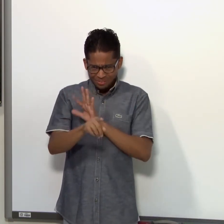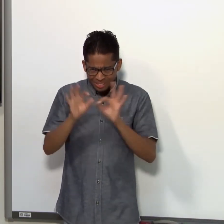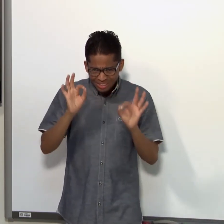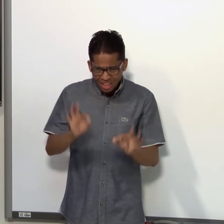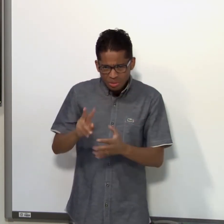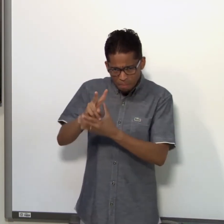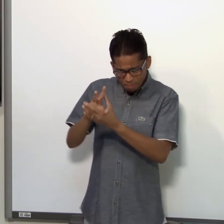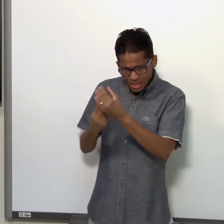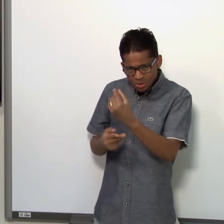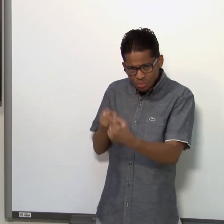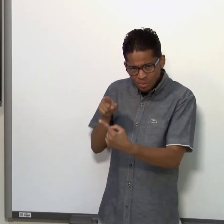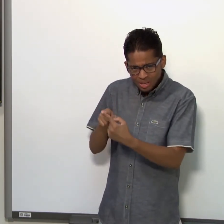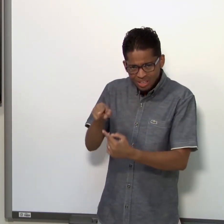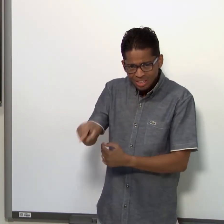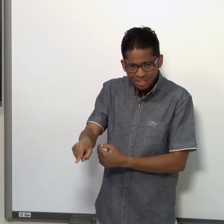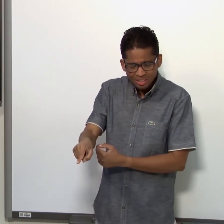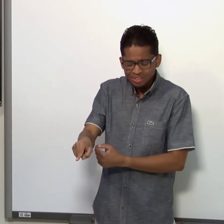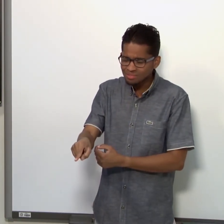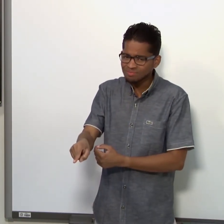os ouvintes. sempre.